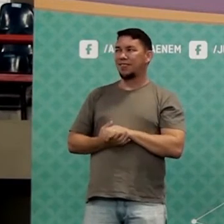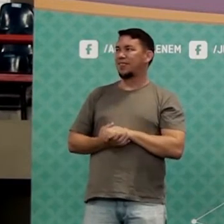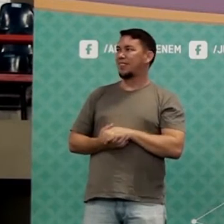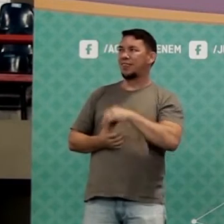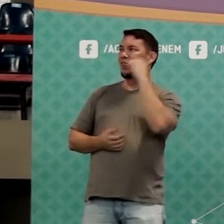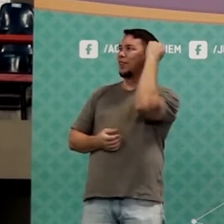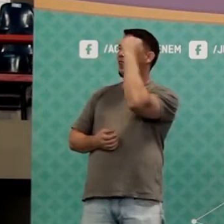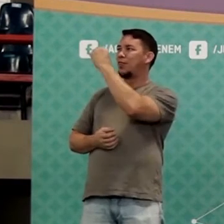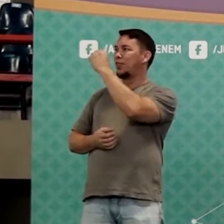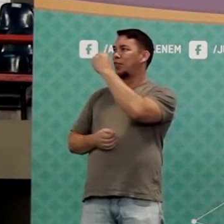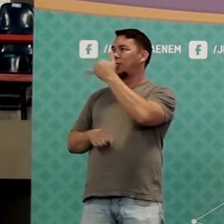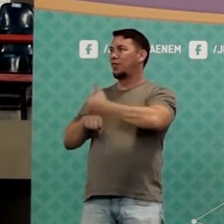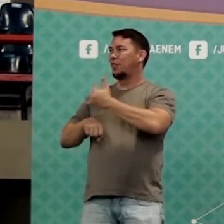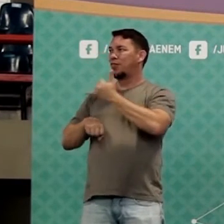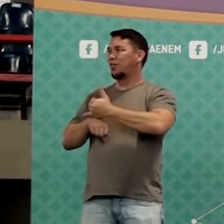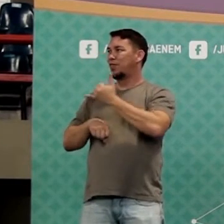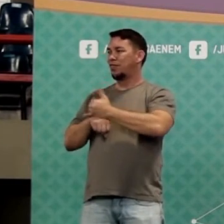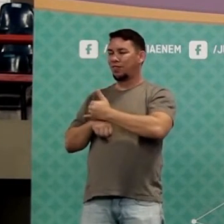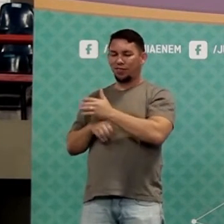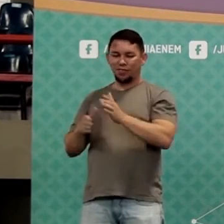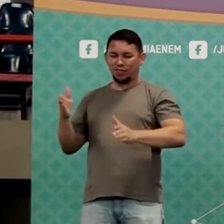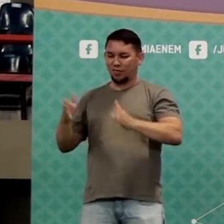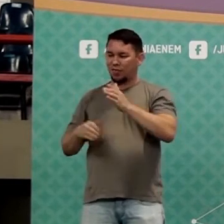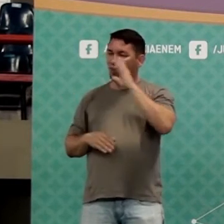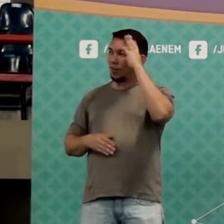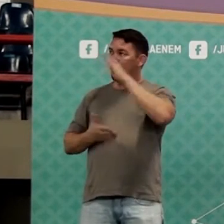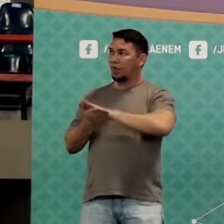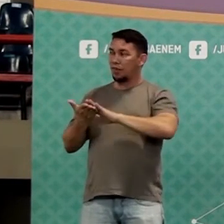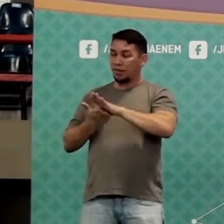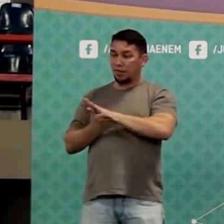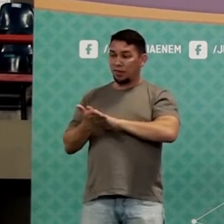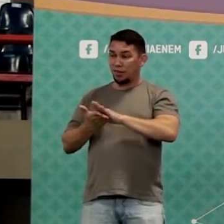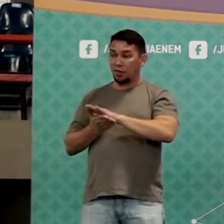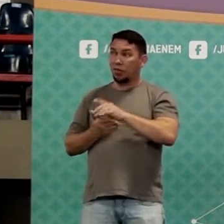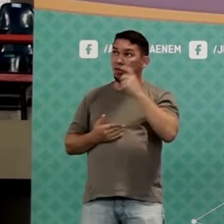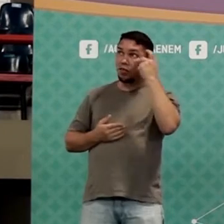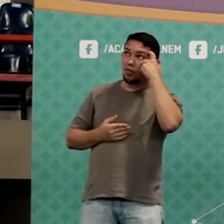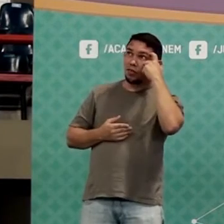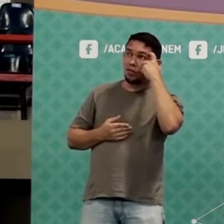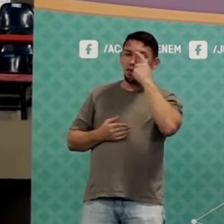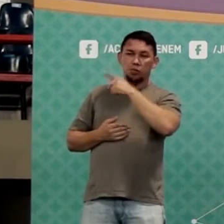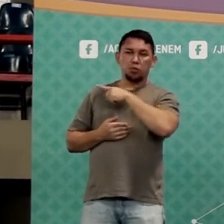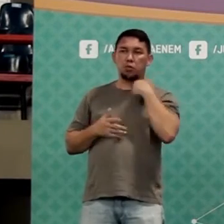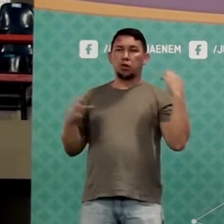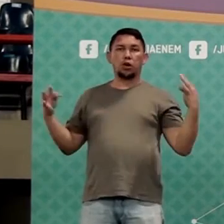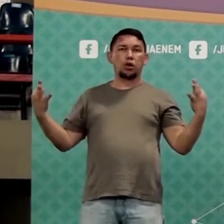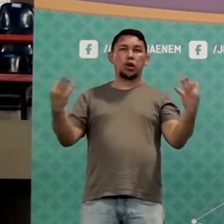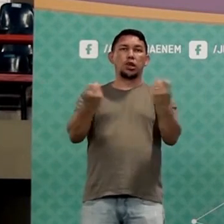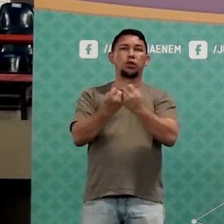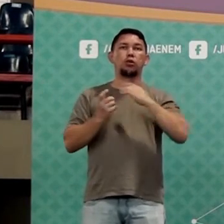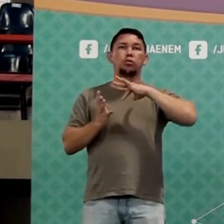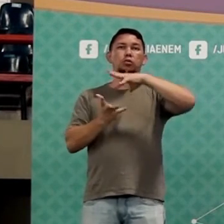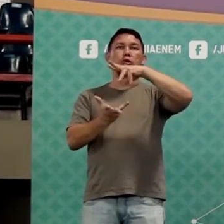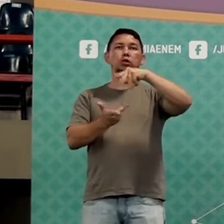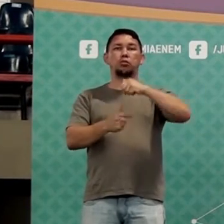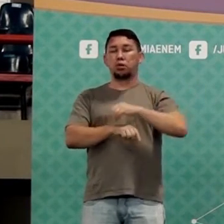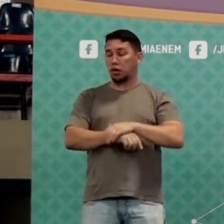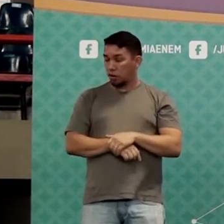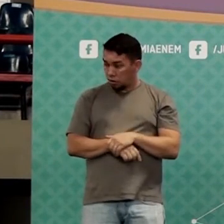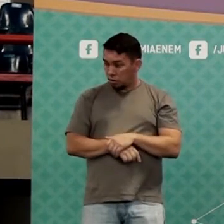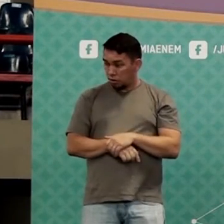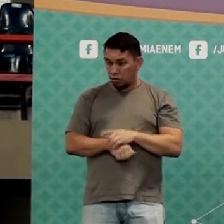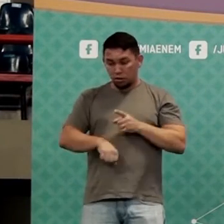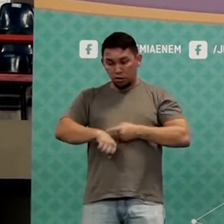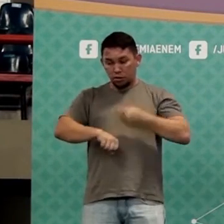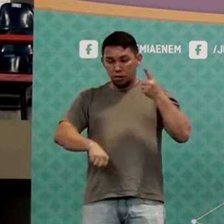não matar o robô agora, não resolver o problema, quando ele resolver, morre todo mundo do planeta.